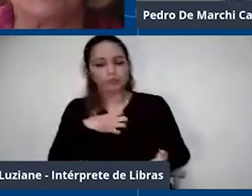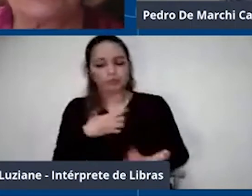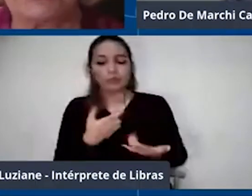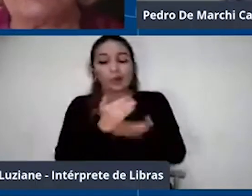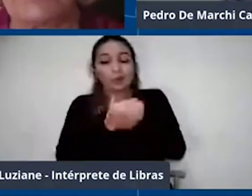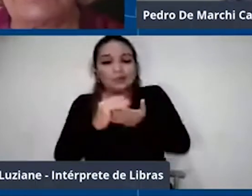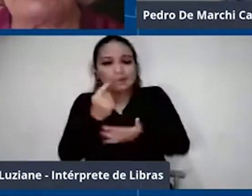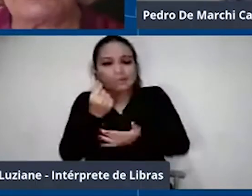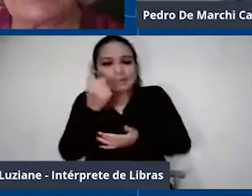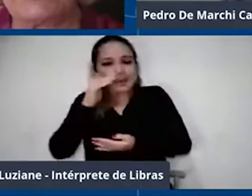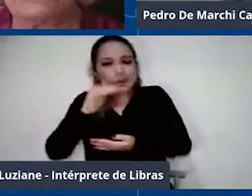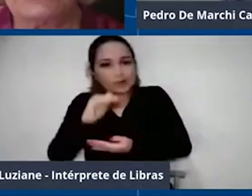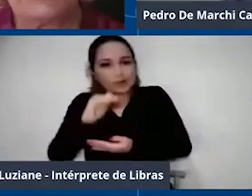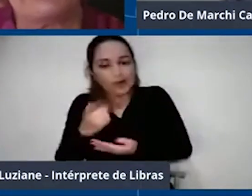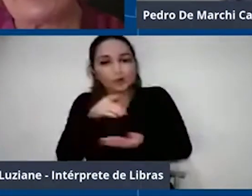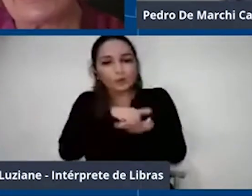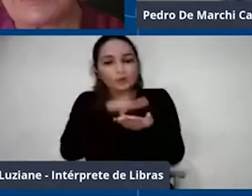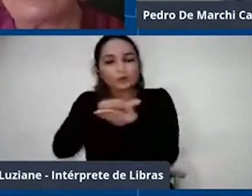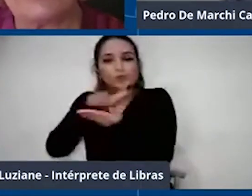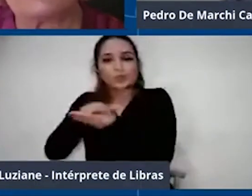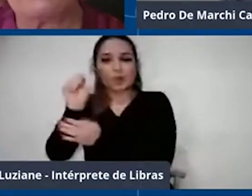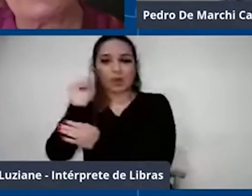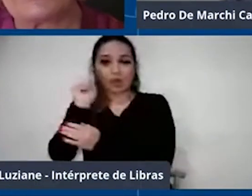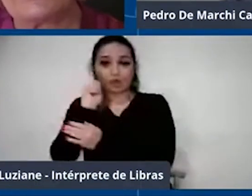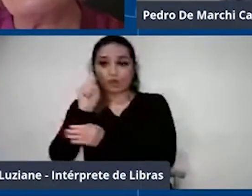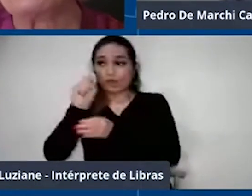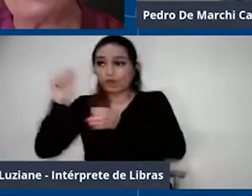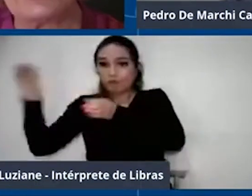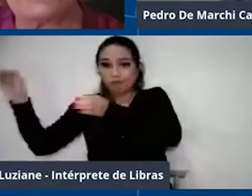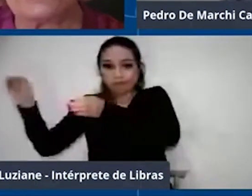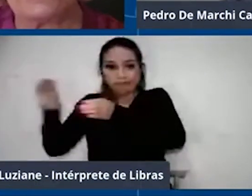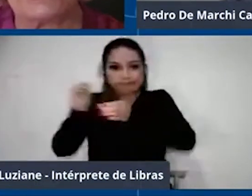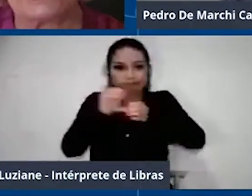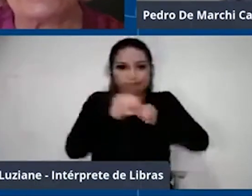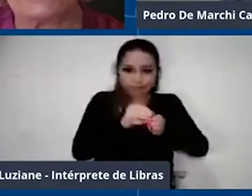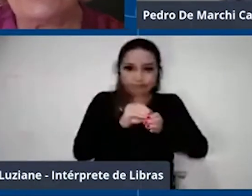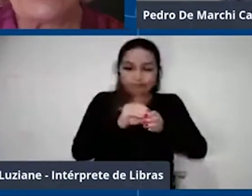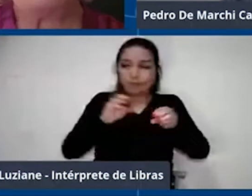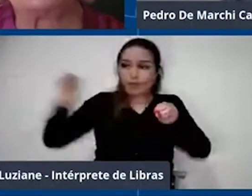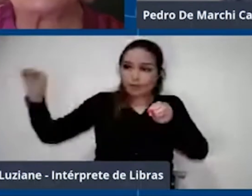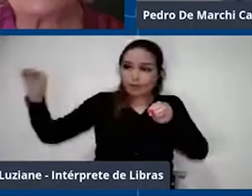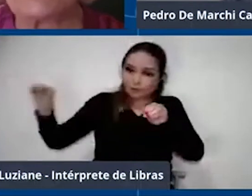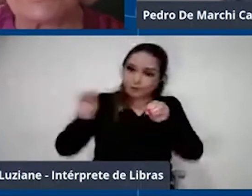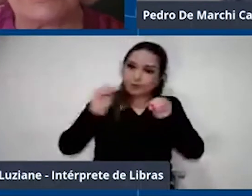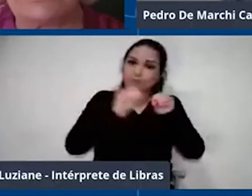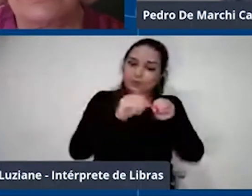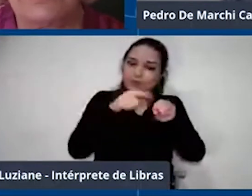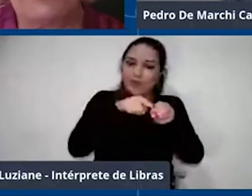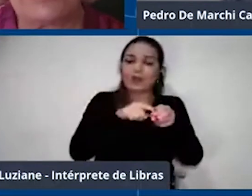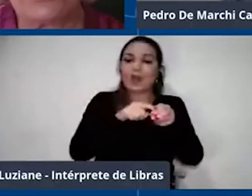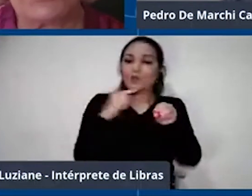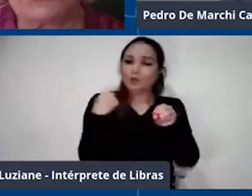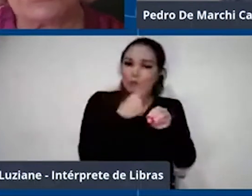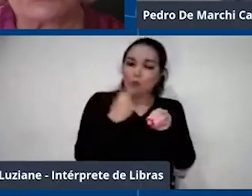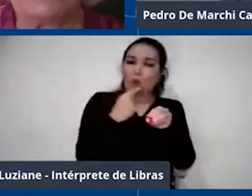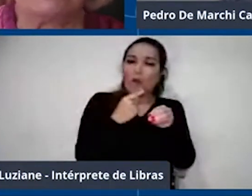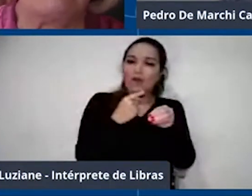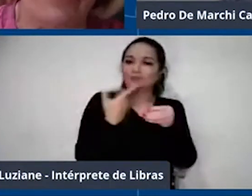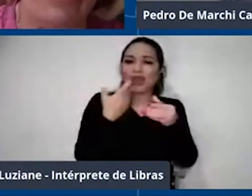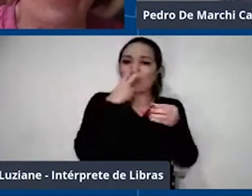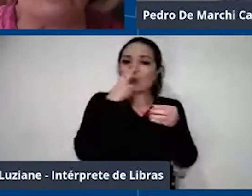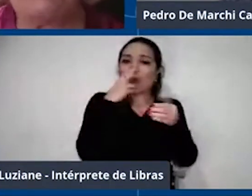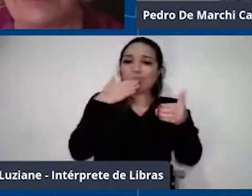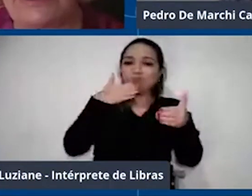produção argentina para o Brasil, que vai, claro, entra por aqui pelo Rio Grande do Sul. Nós somos a porta de entrada para os produtos